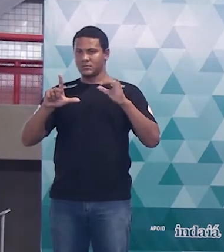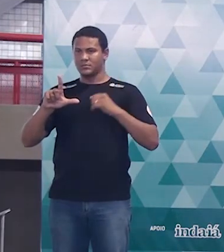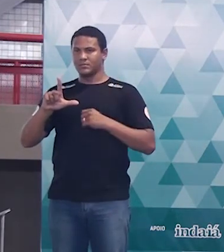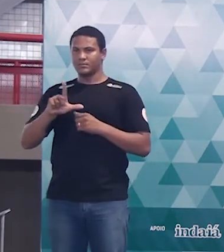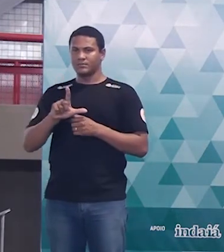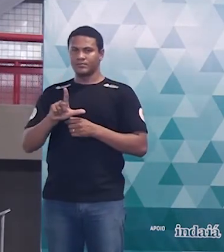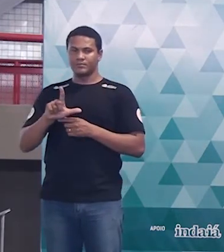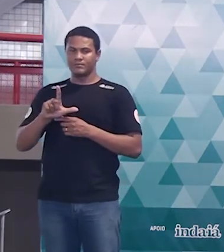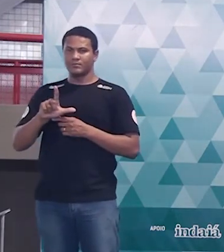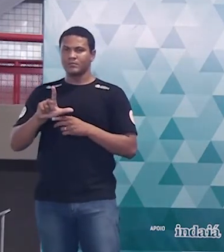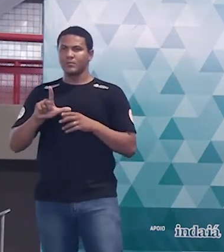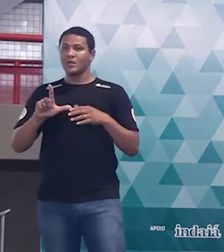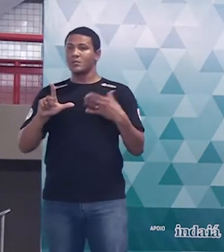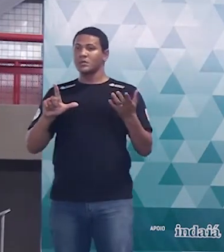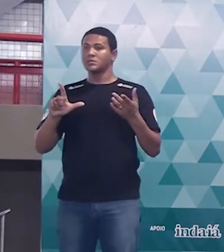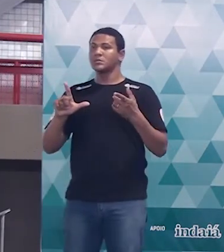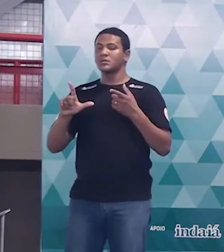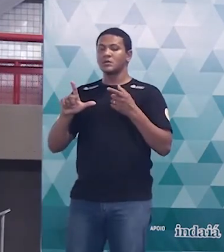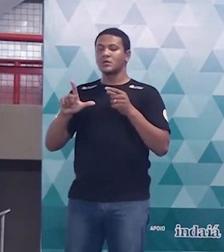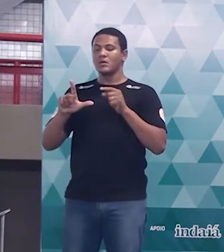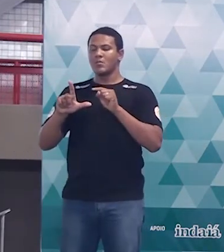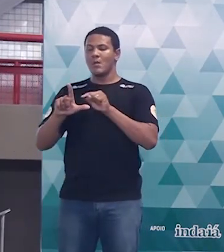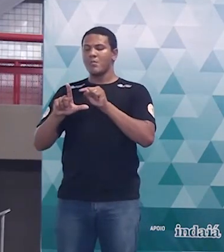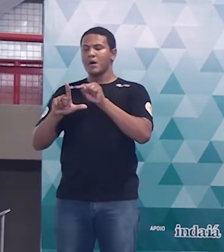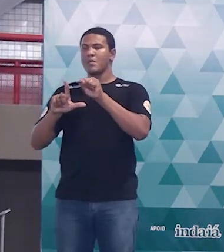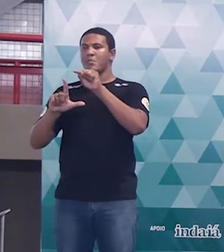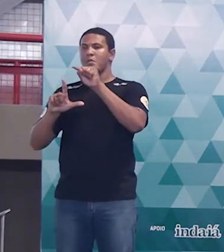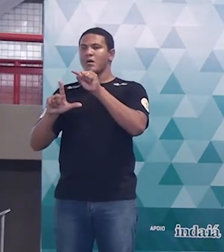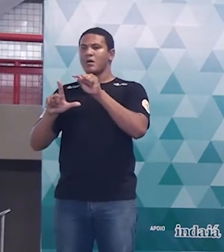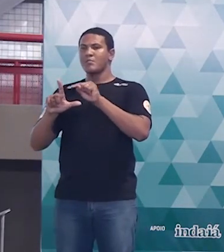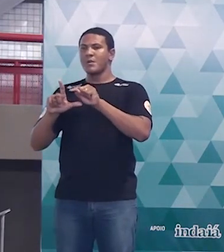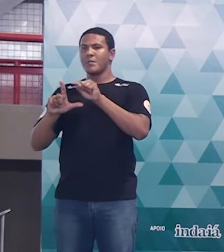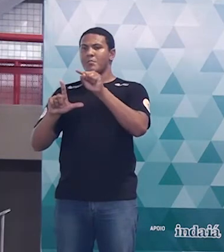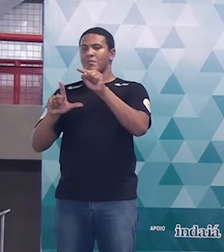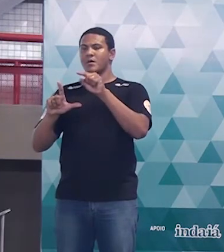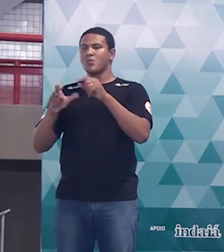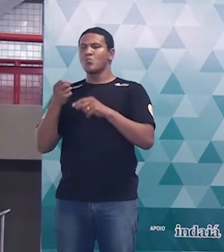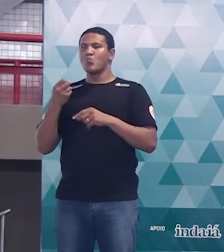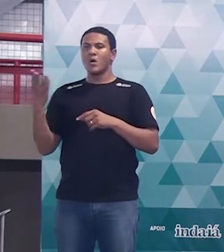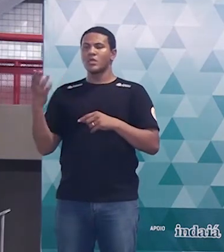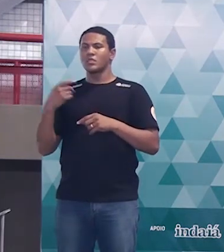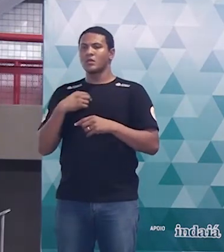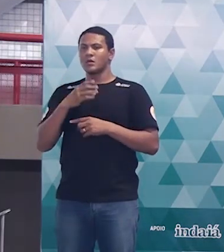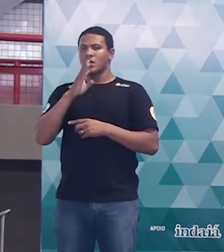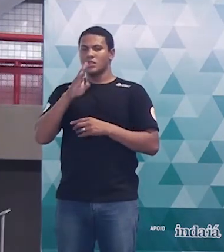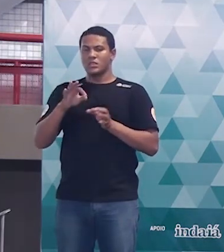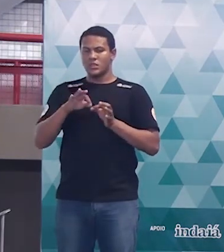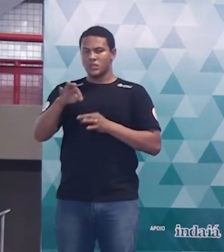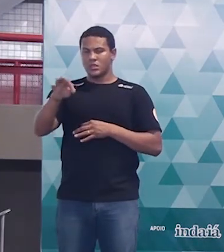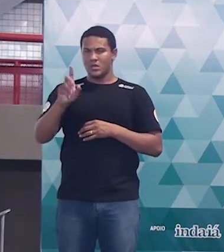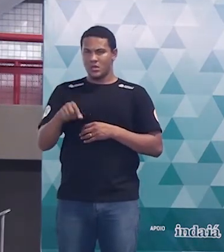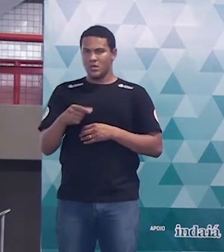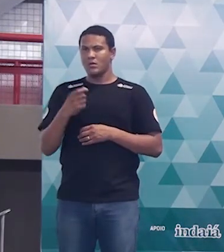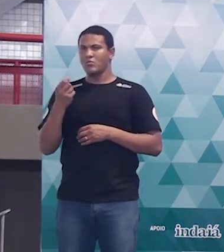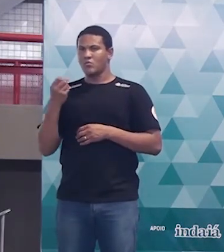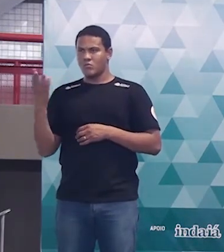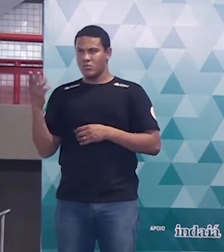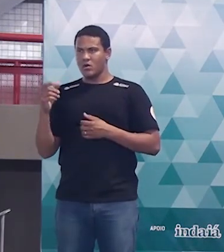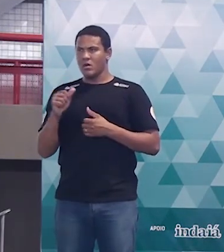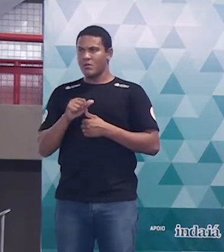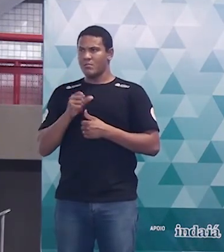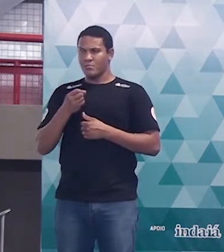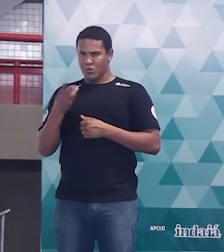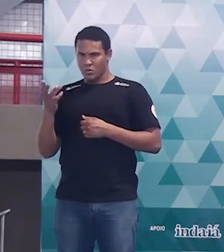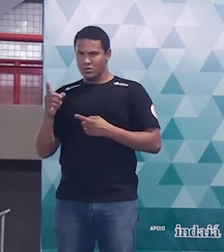Bom, quantos pontos existem numa reta? Opção A, um monte.